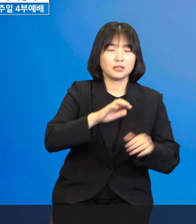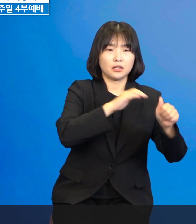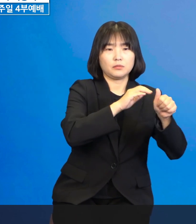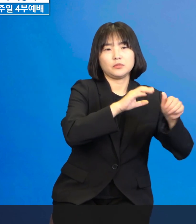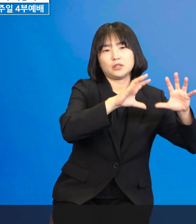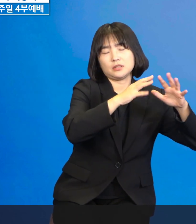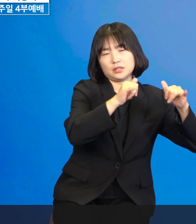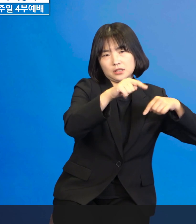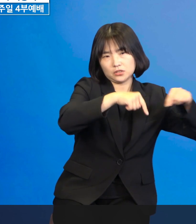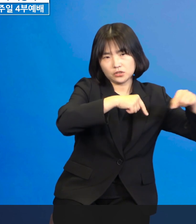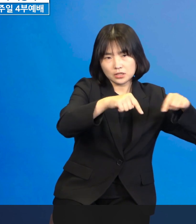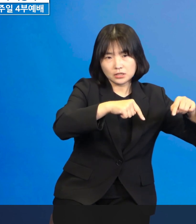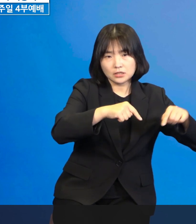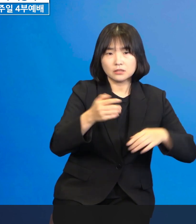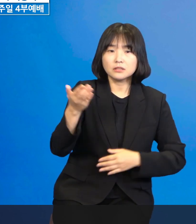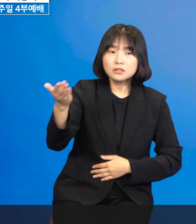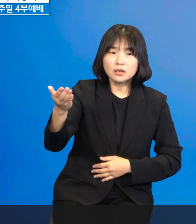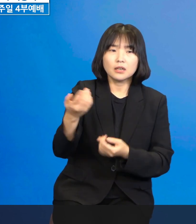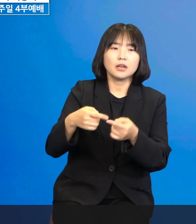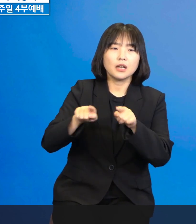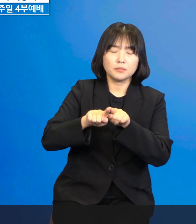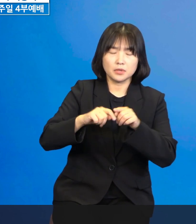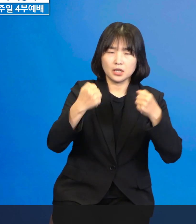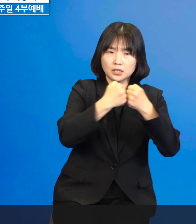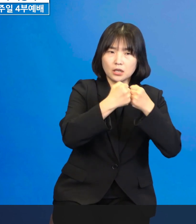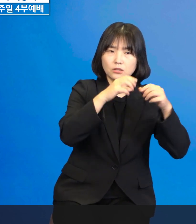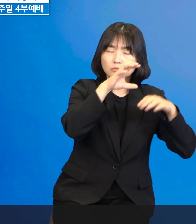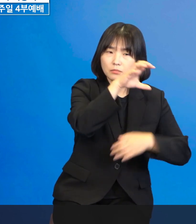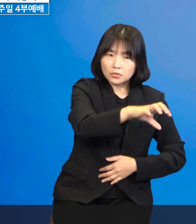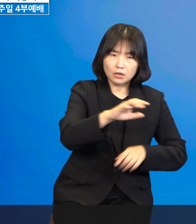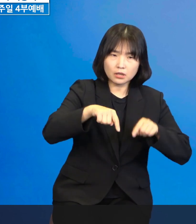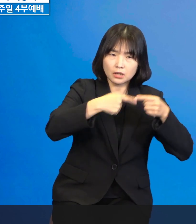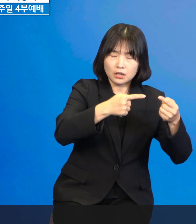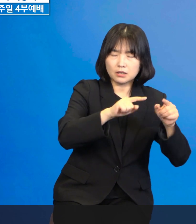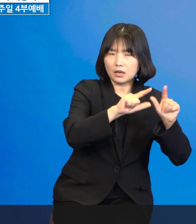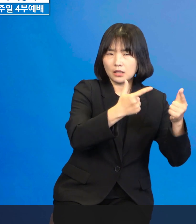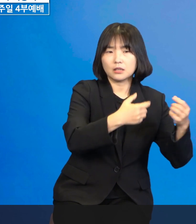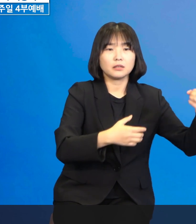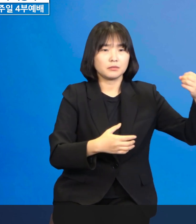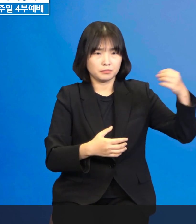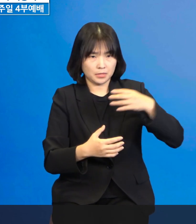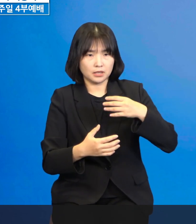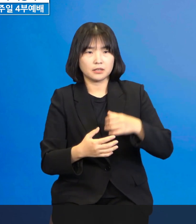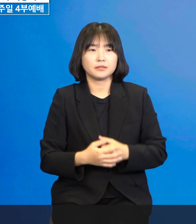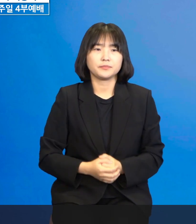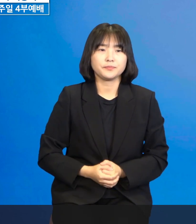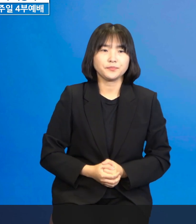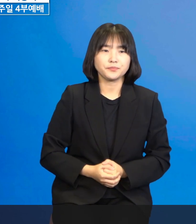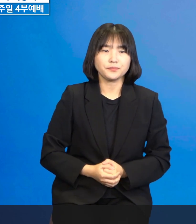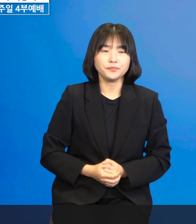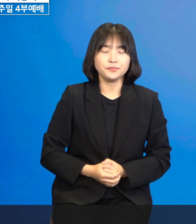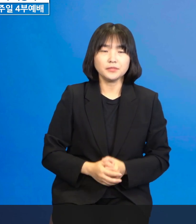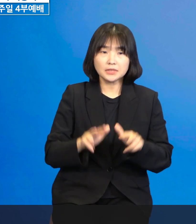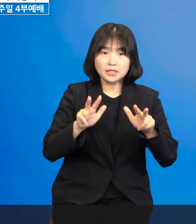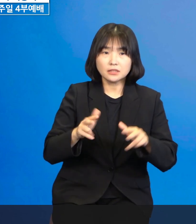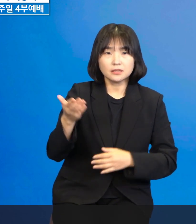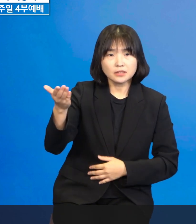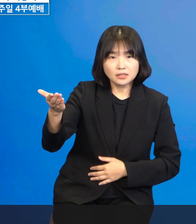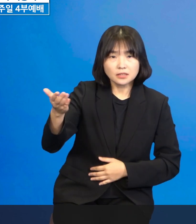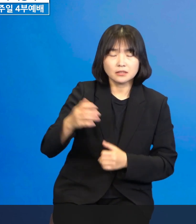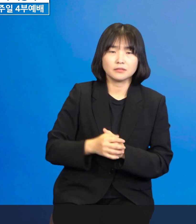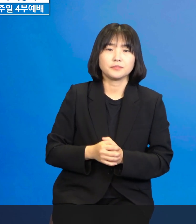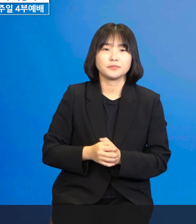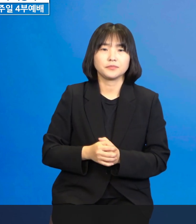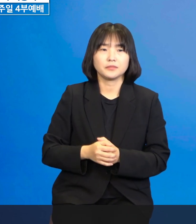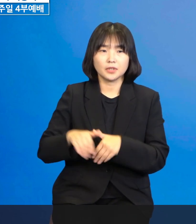그런데 블레셋 사람의 지휘관들이 장군과 함께는 싸움터에 나가지 않겠다고 말하오. 그러니 이제